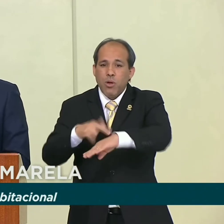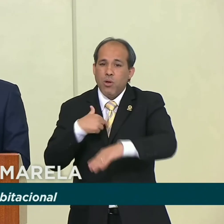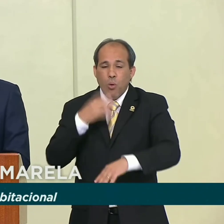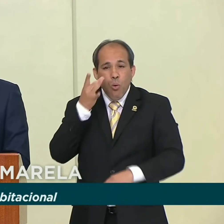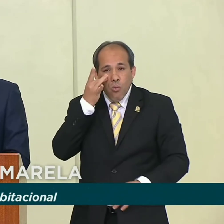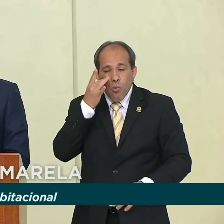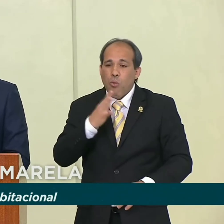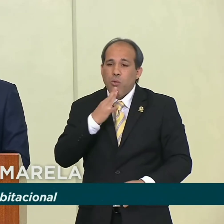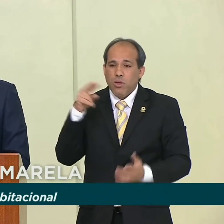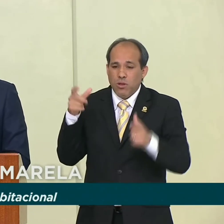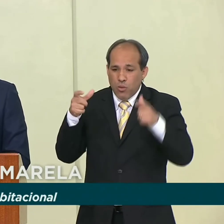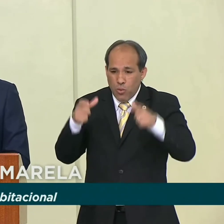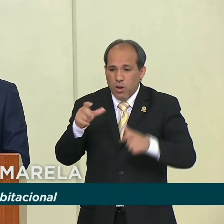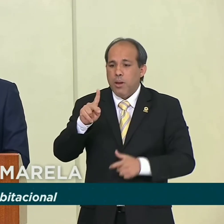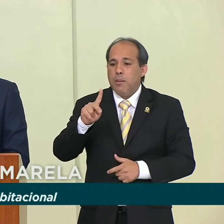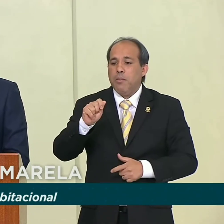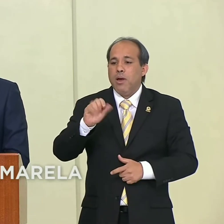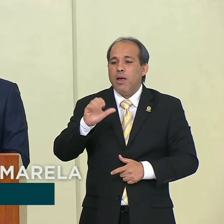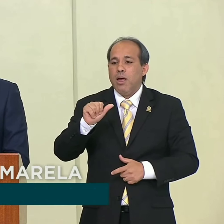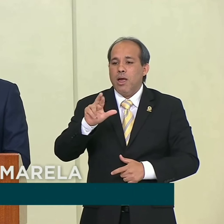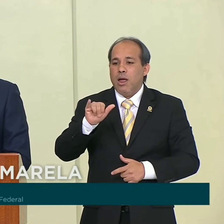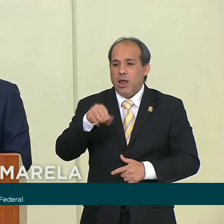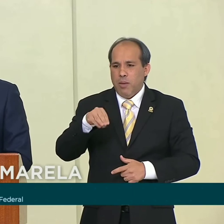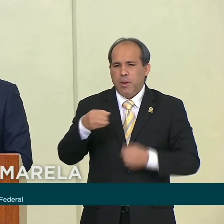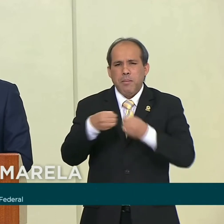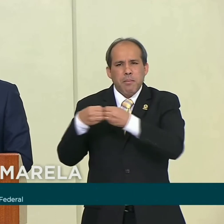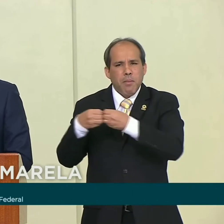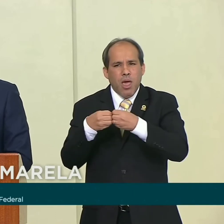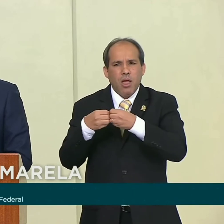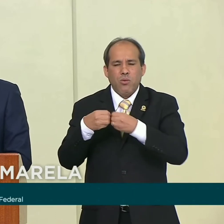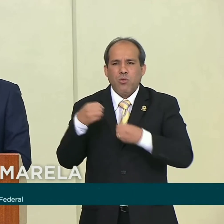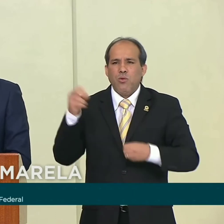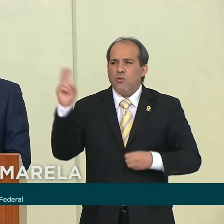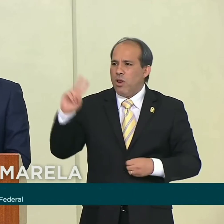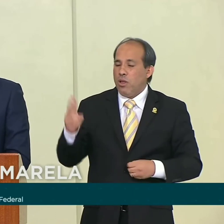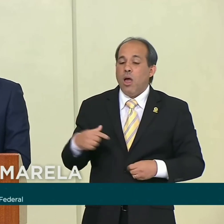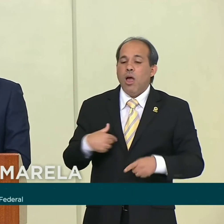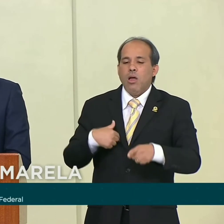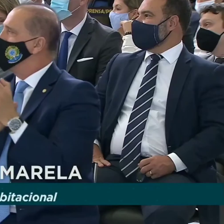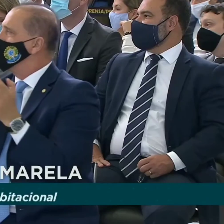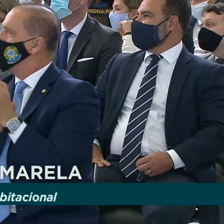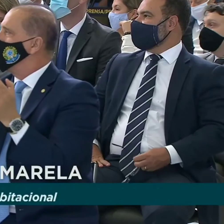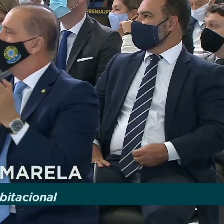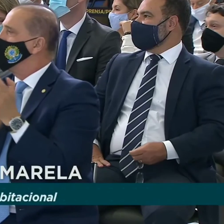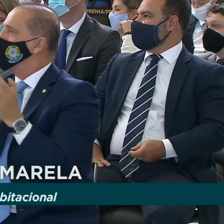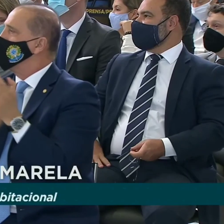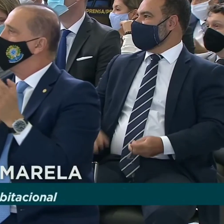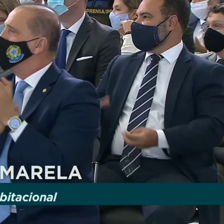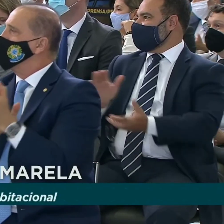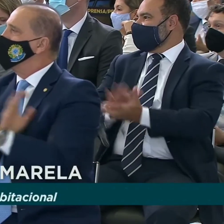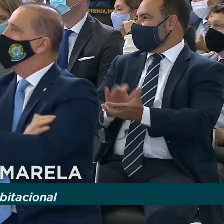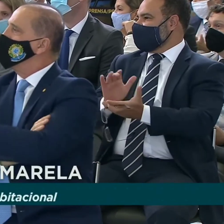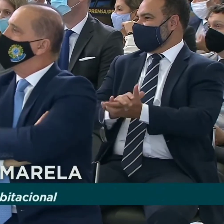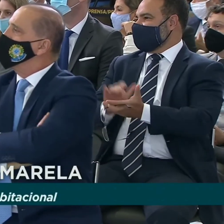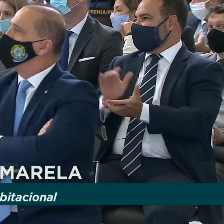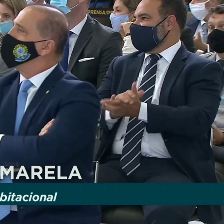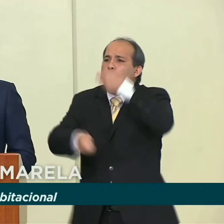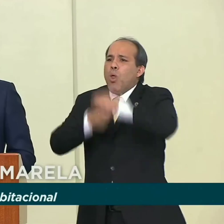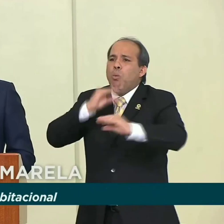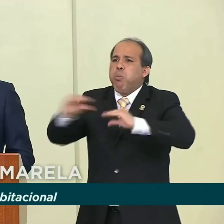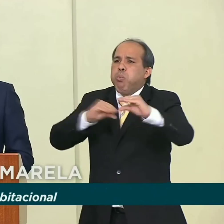na fronteira com a Venezuela E lá eu entendi o que era a Caixa Econômica Federal E e